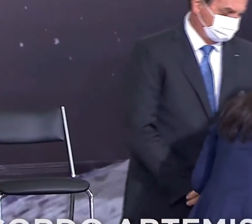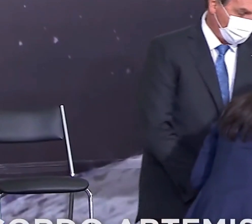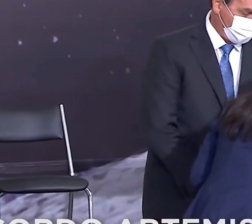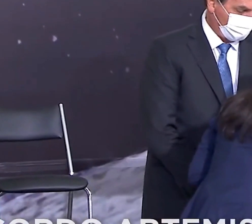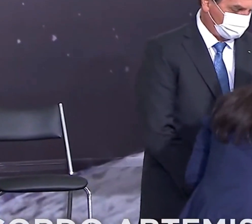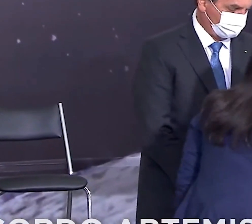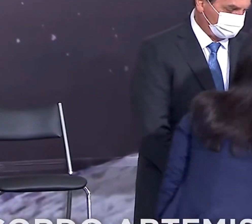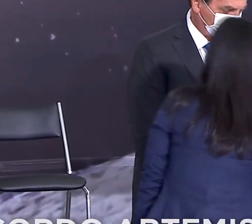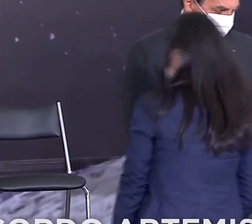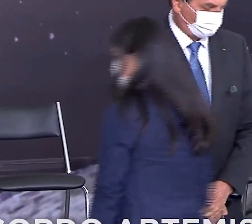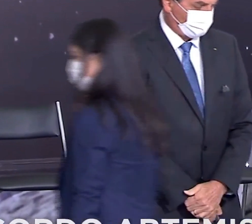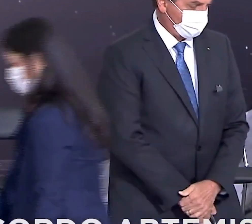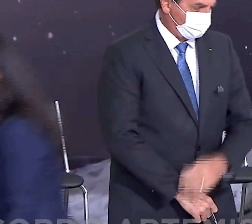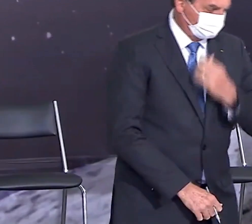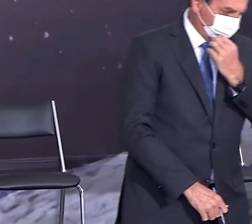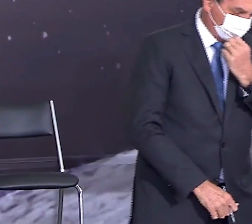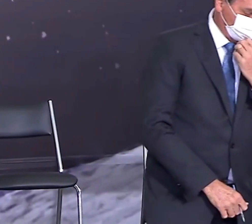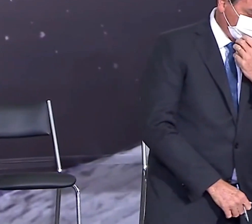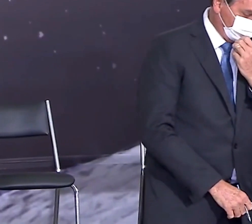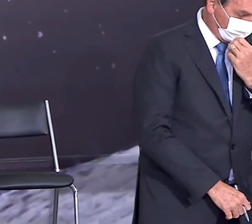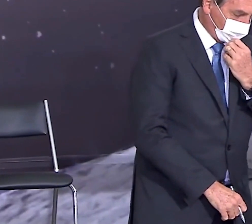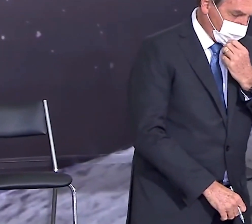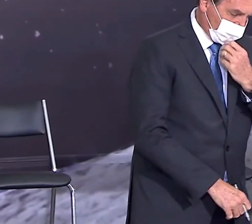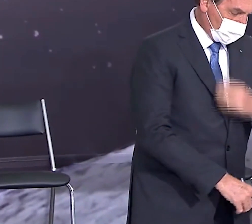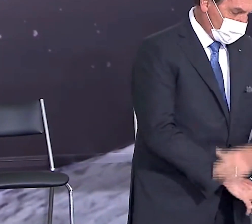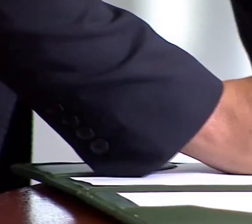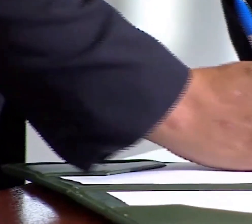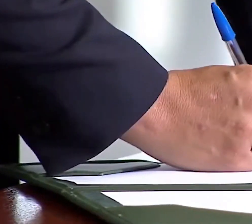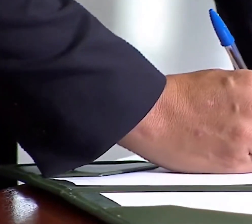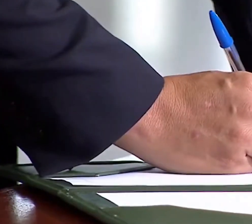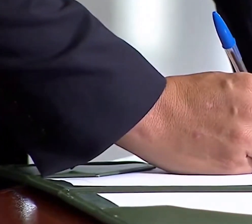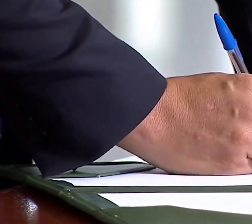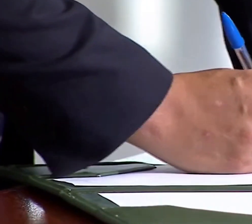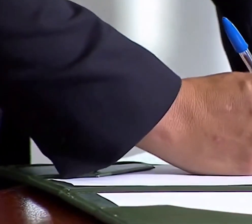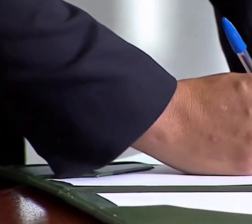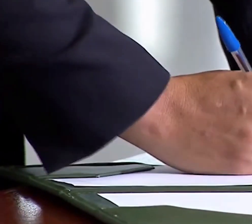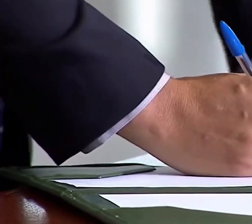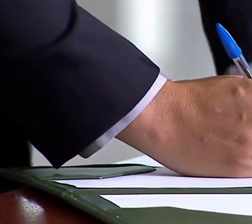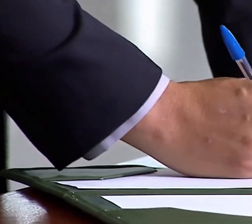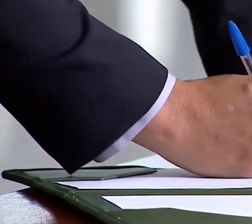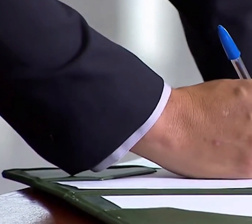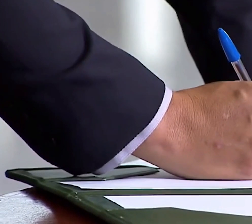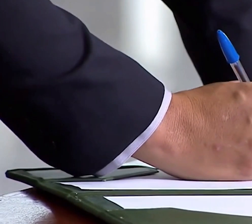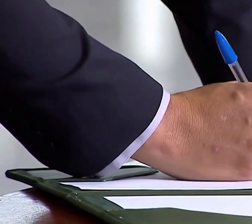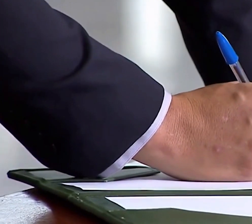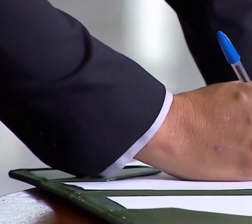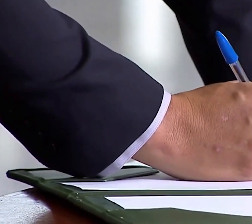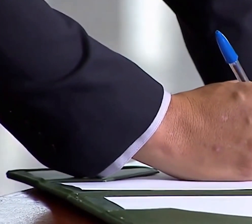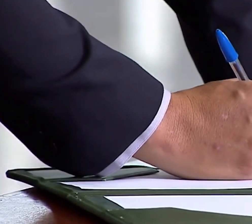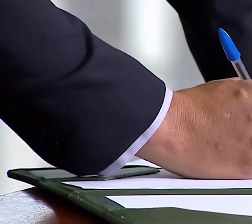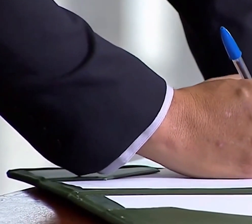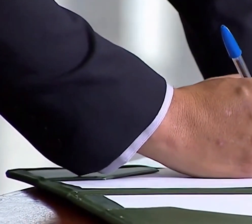O Acordo Artemis estabelece princípios, diretrizes e melhores práticas